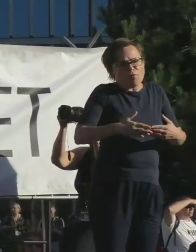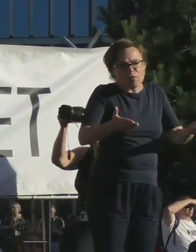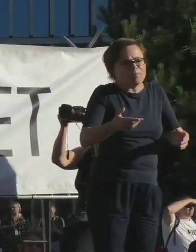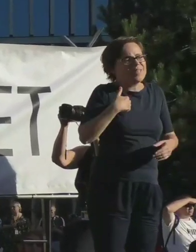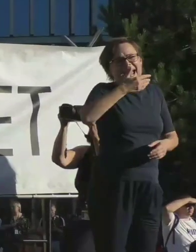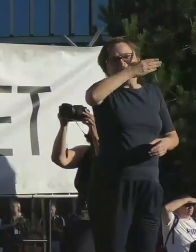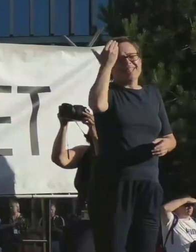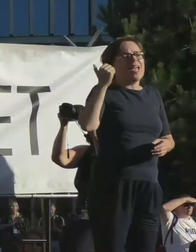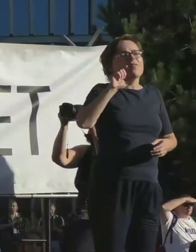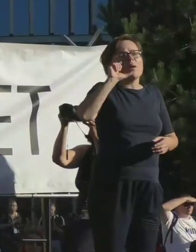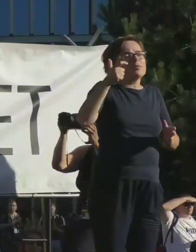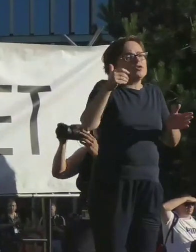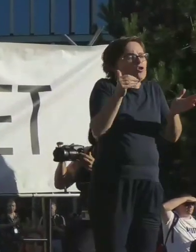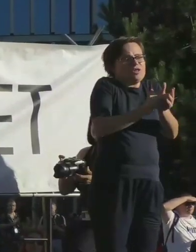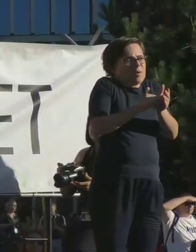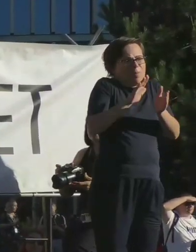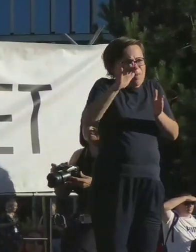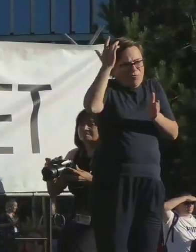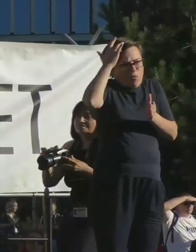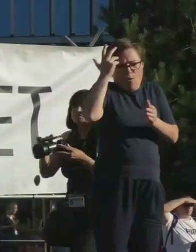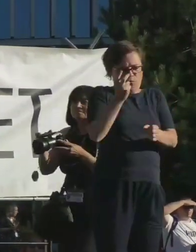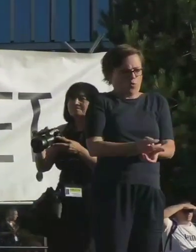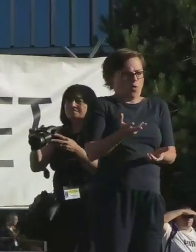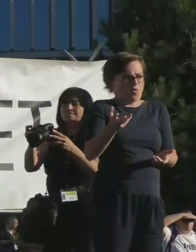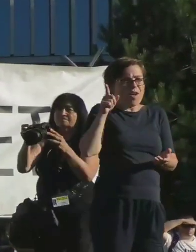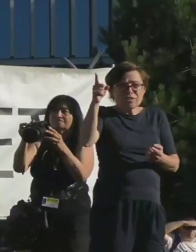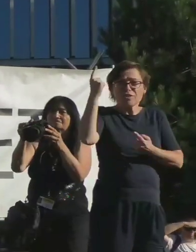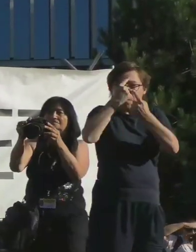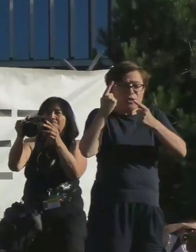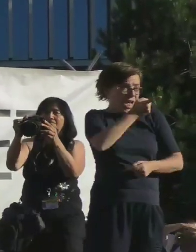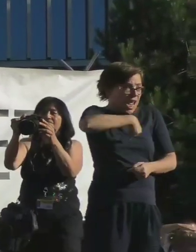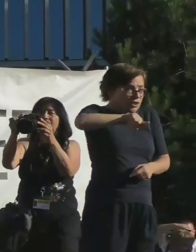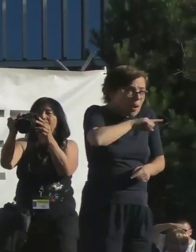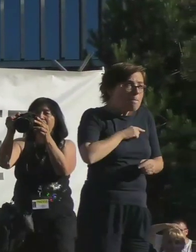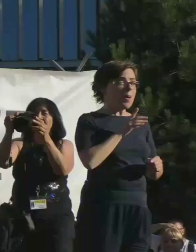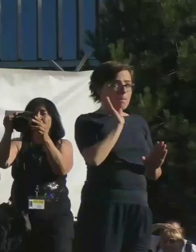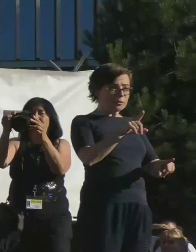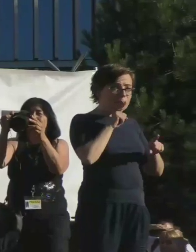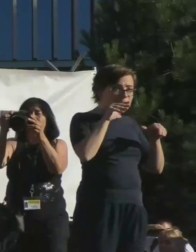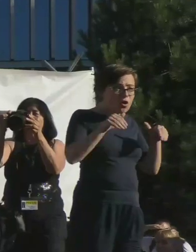Ja nie wiem, co trzeba mieć kurwa w głowie, żeby pomyśleć, że my kiedykolwiek przestaniemy.